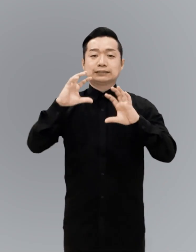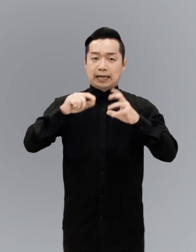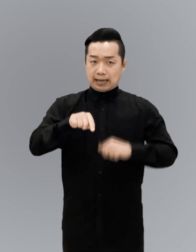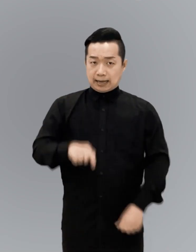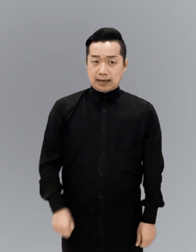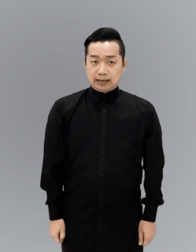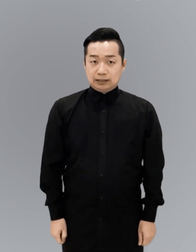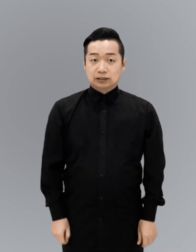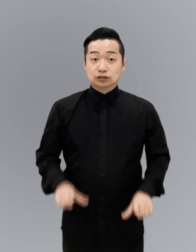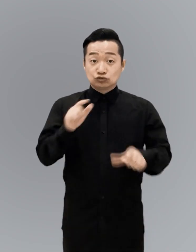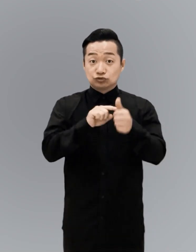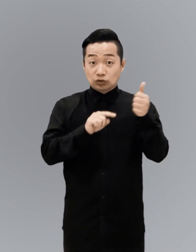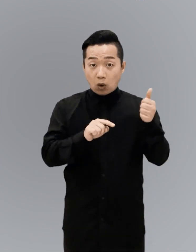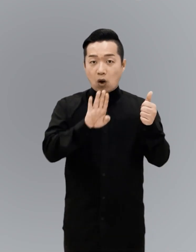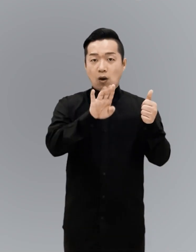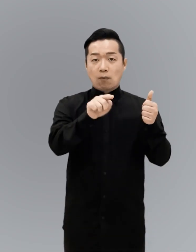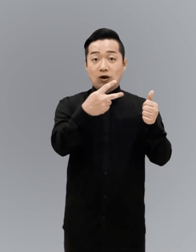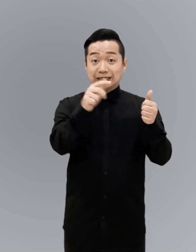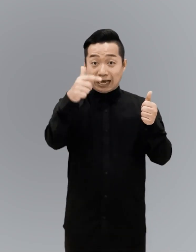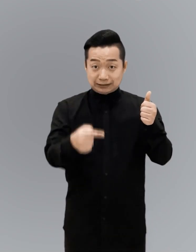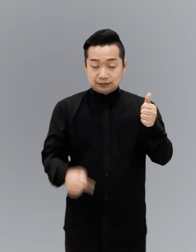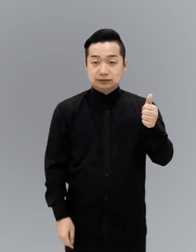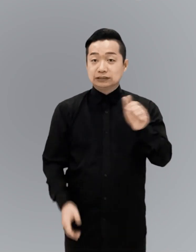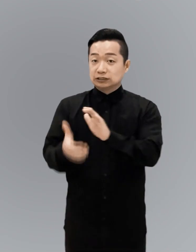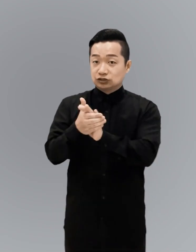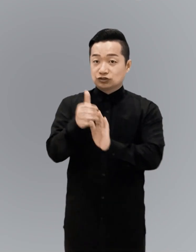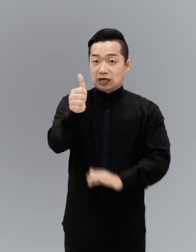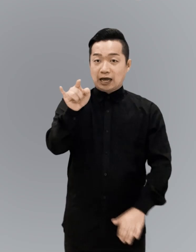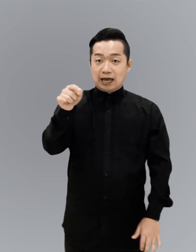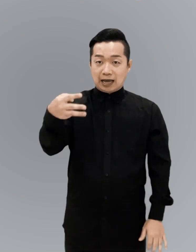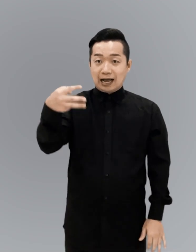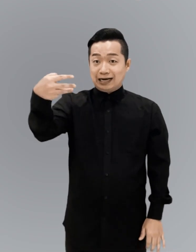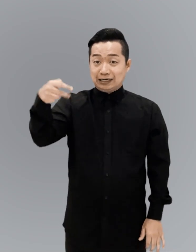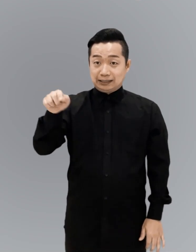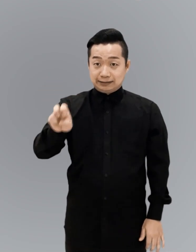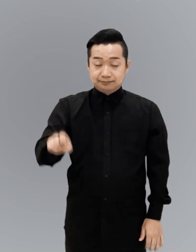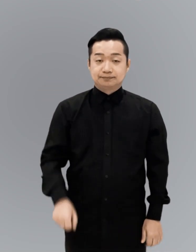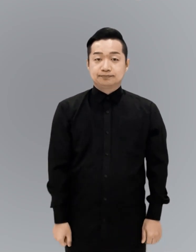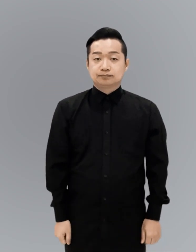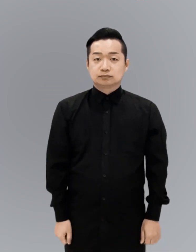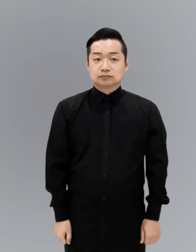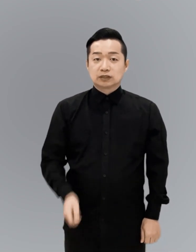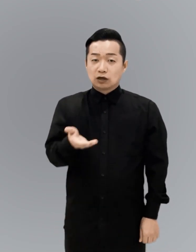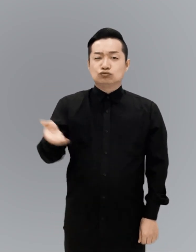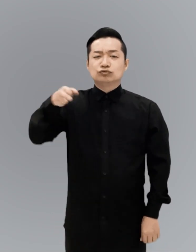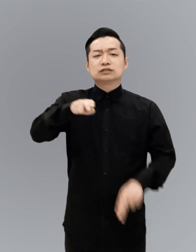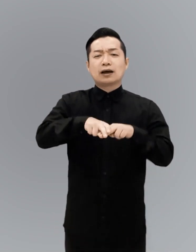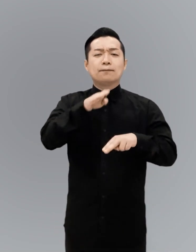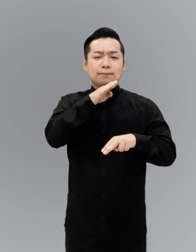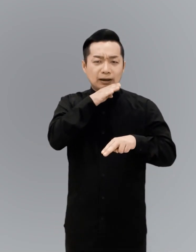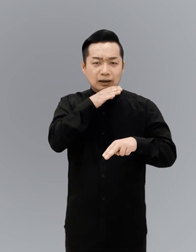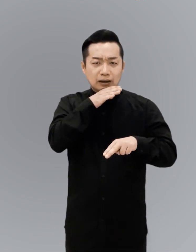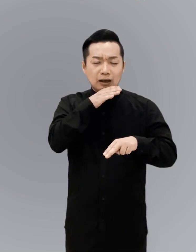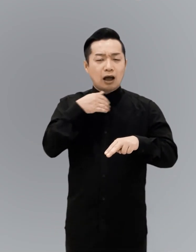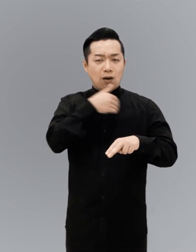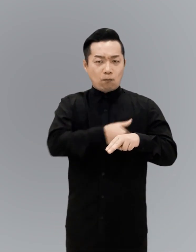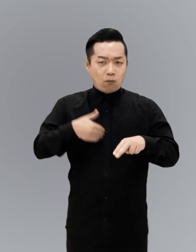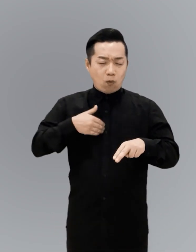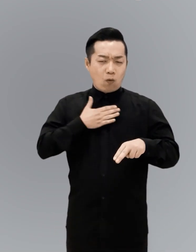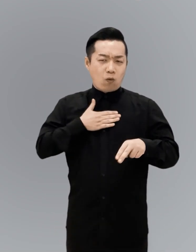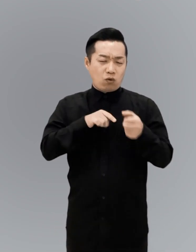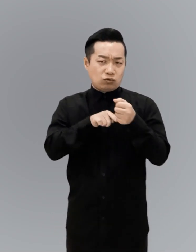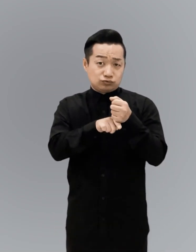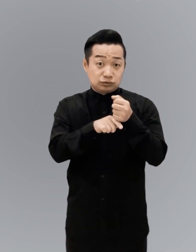주인공으로 등장하는 버나드와 그의 친구 헬름 홀츠는 상층 계급이지만 신체적,